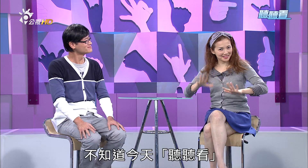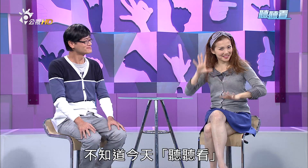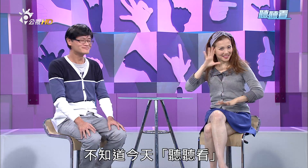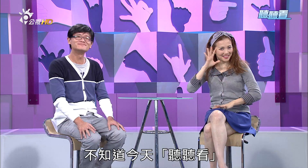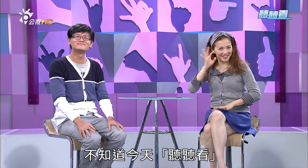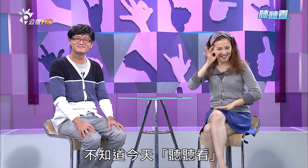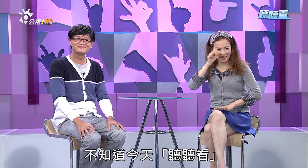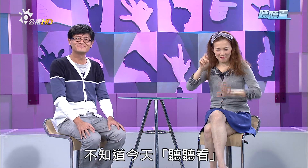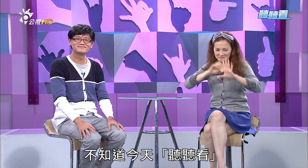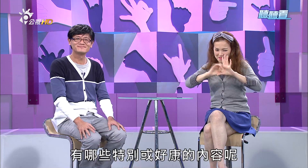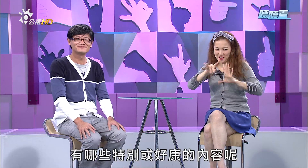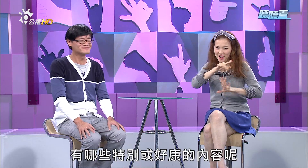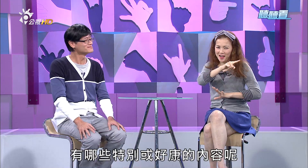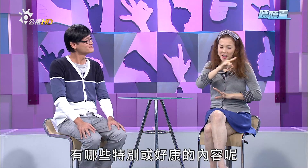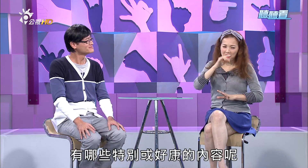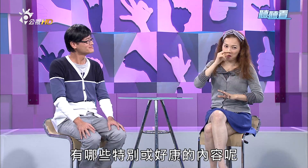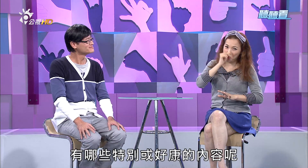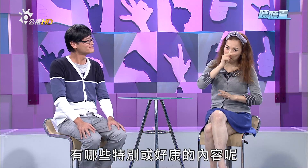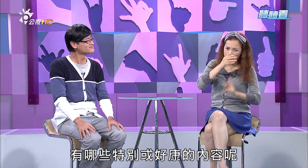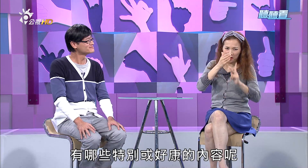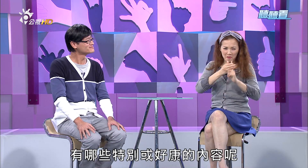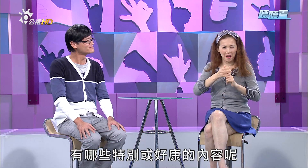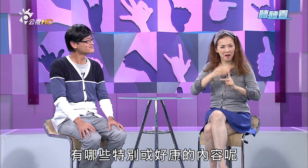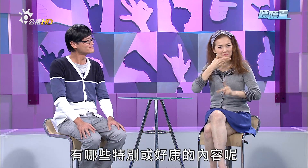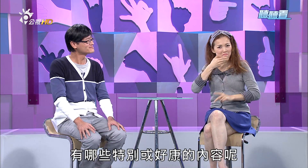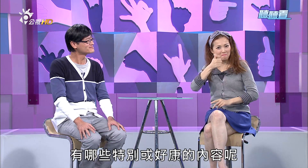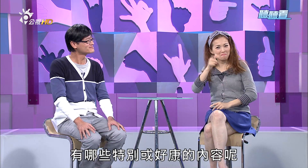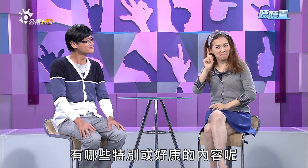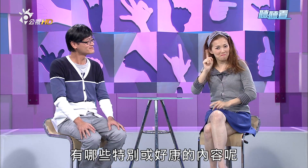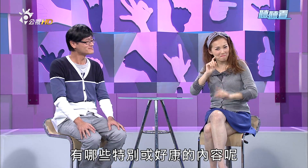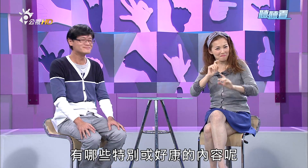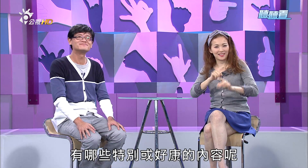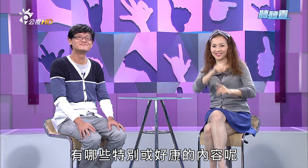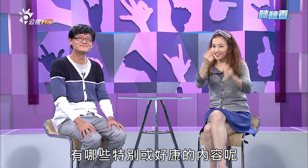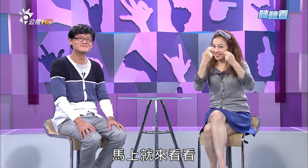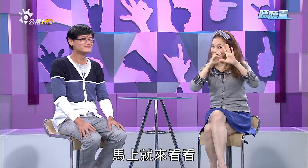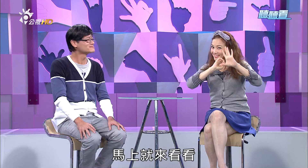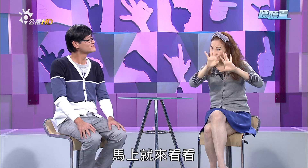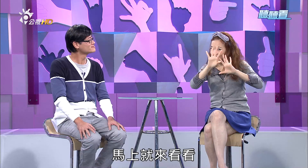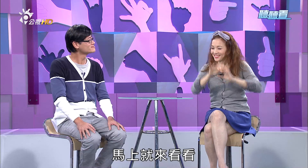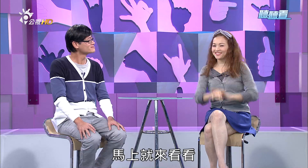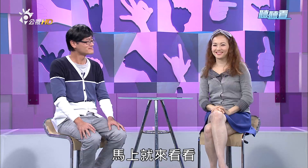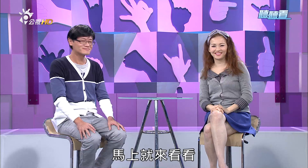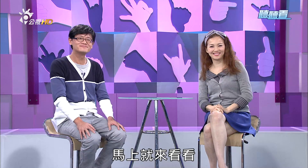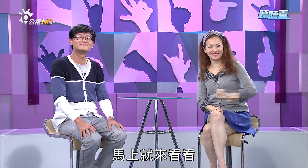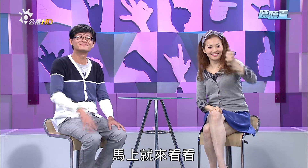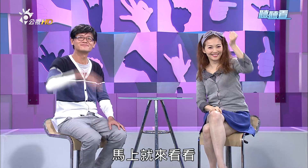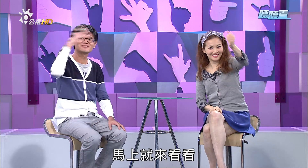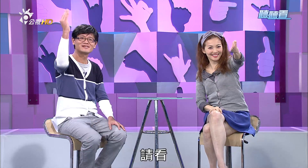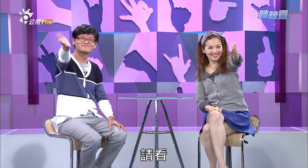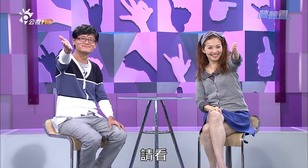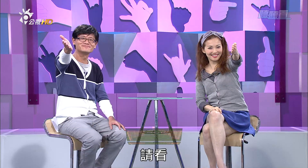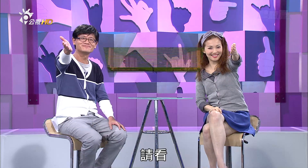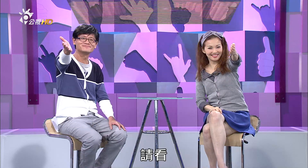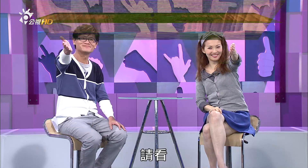道今天听听看有哪些特别或好康的内容呢？马上就来看看。 请看。